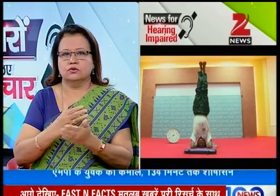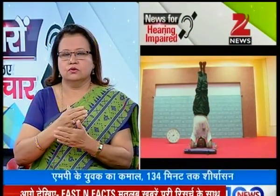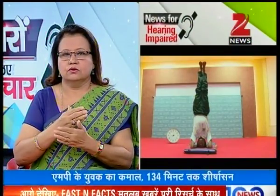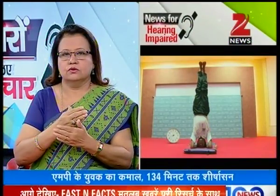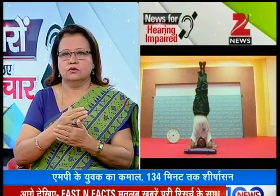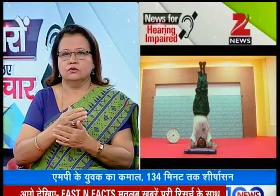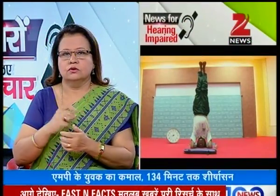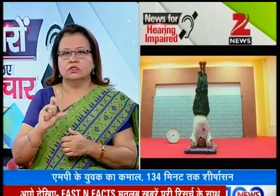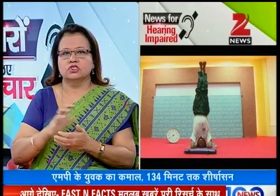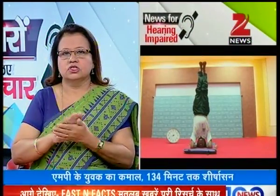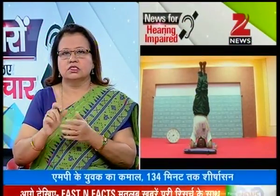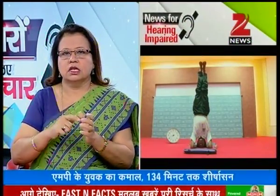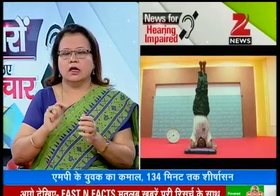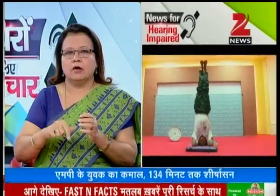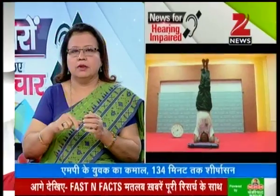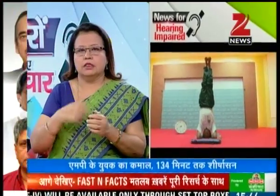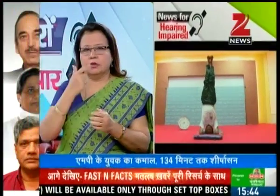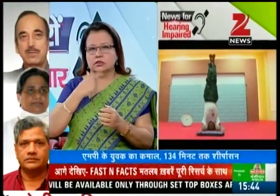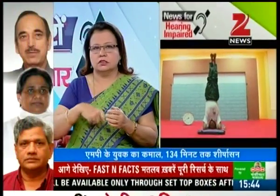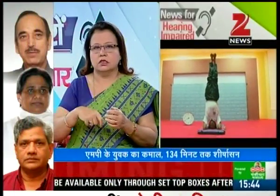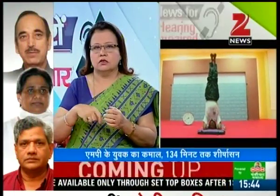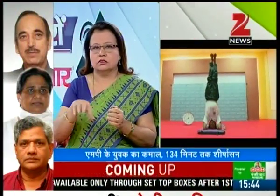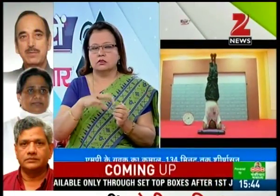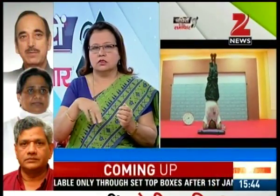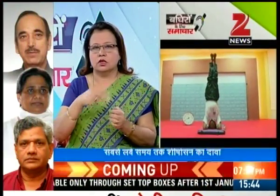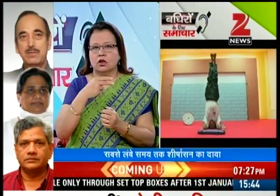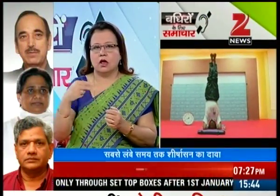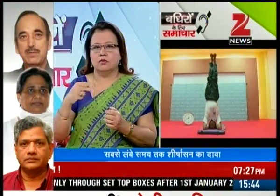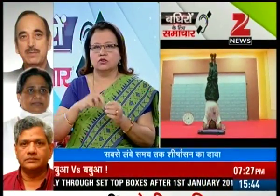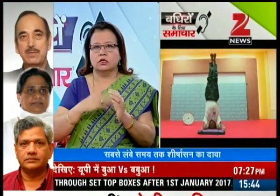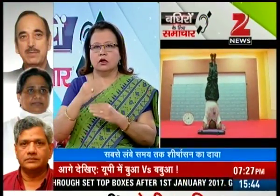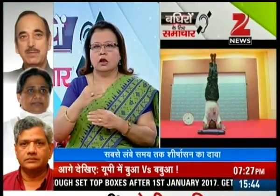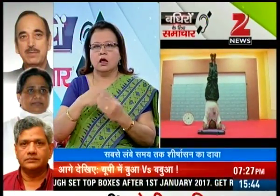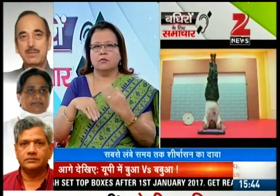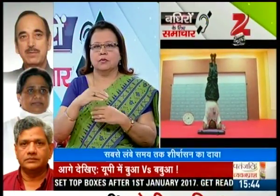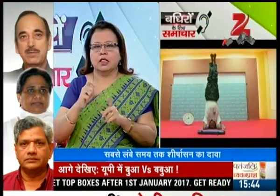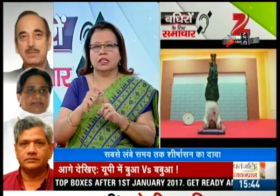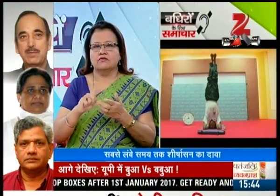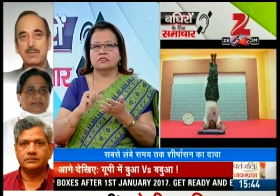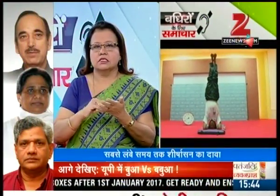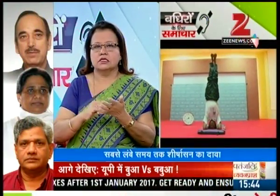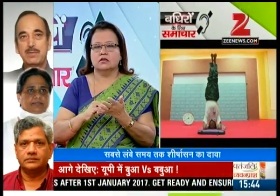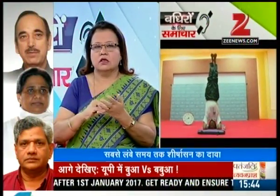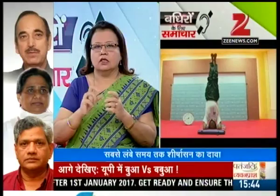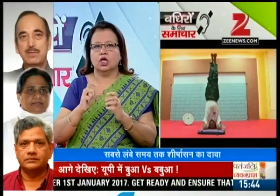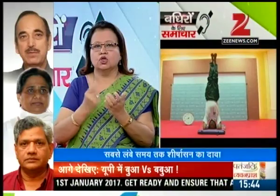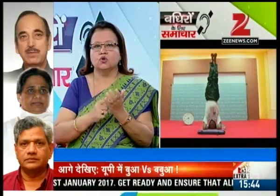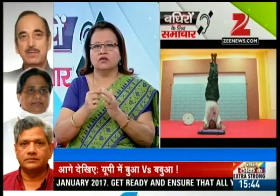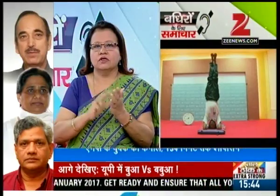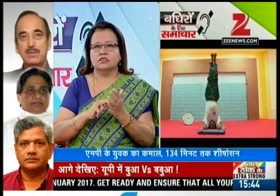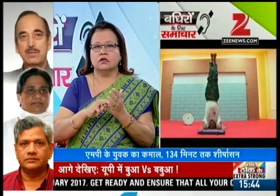गई है चंचल ने अपनी प्रतिभा से जिले का नाम रोशन कर अपने परिवार देव संस्कृति